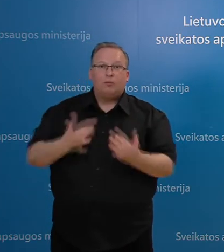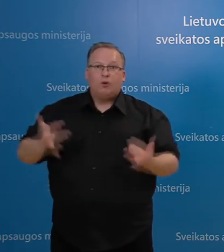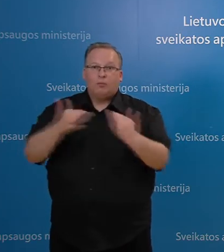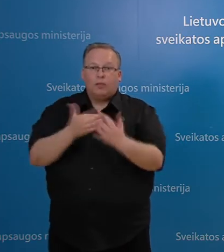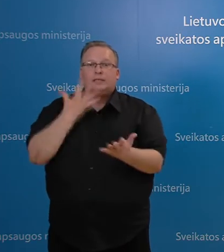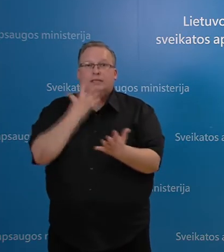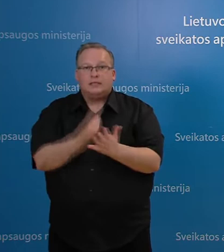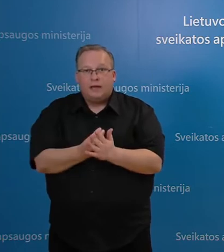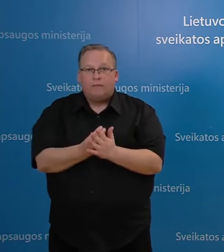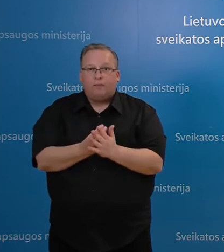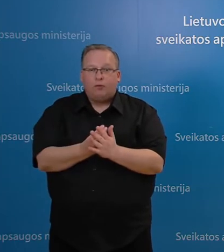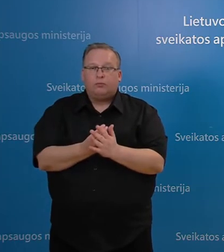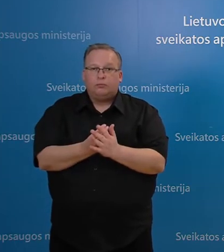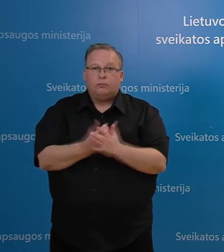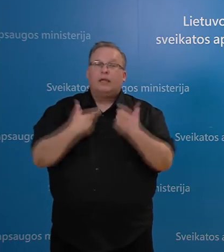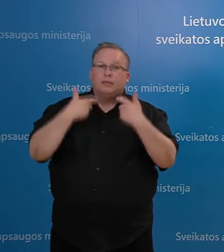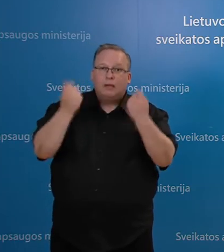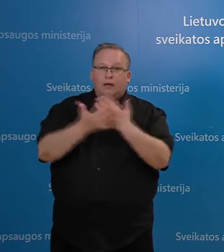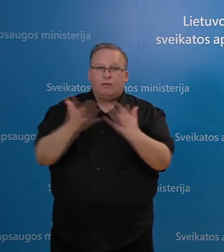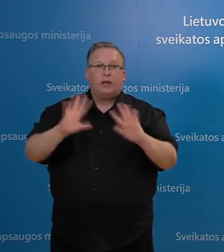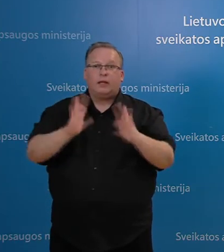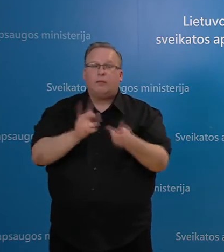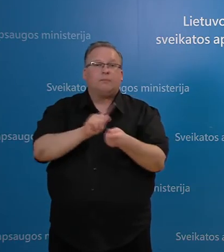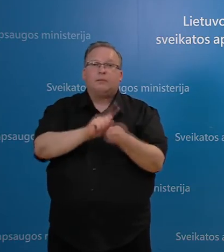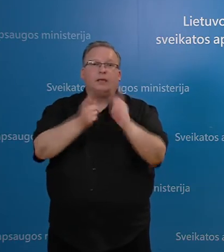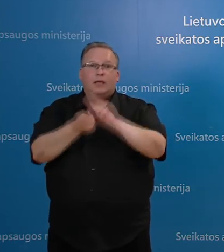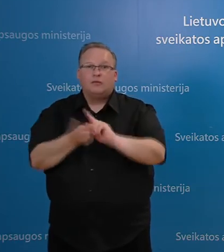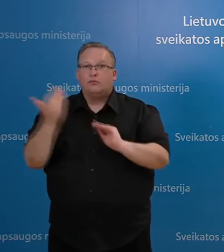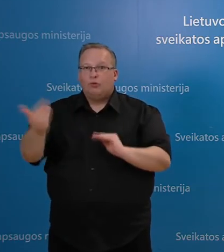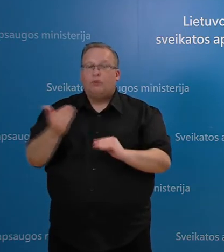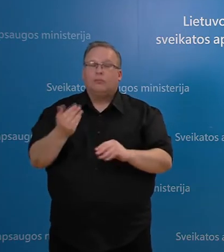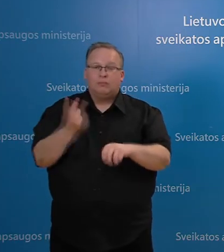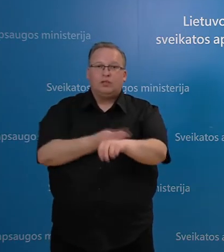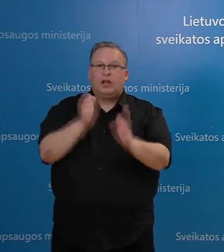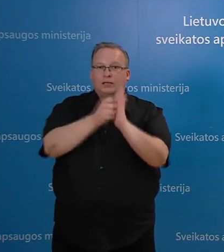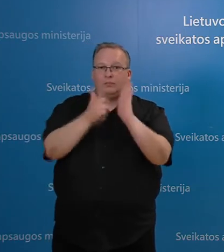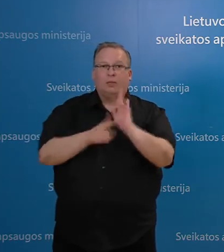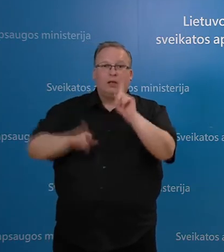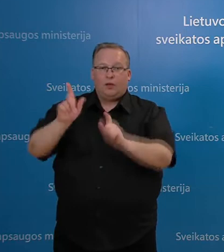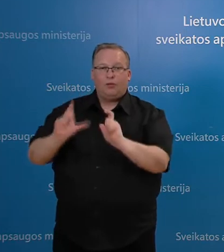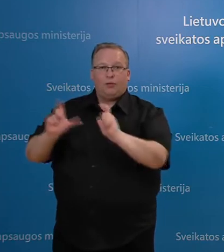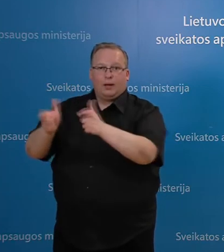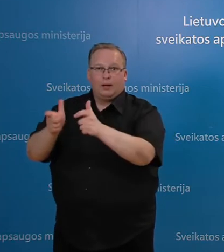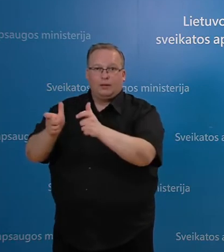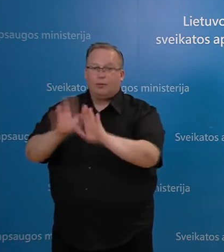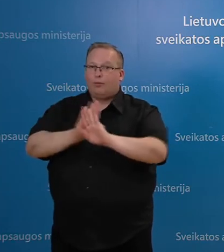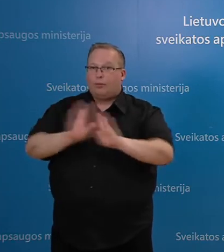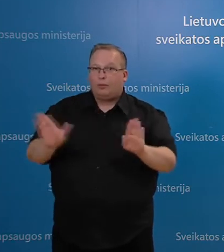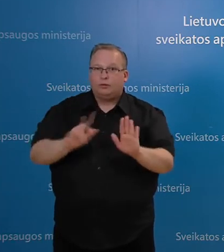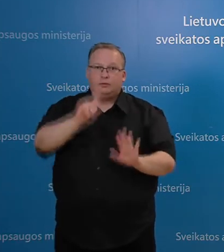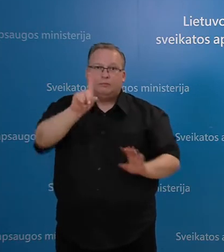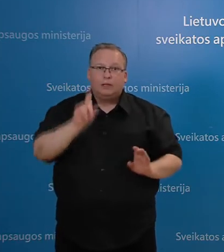asmeninės šventės ir kaip jie keisis nuo birželio 17 dienos, jei nebus tęsiamas karantinas? Na, iš